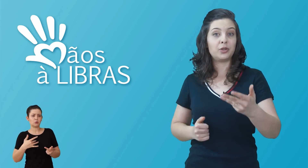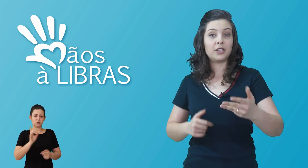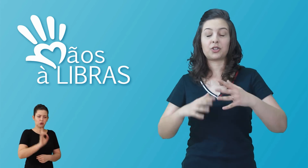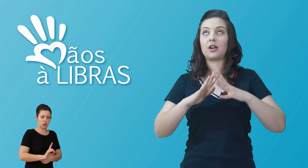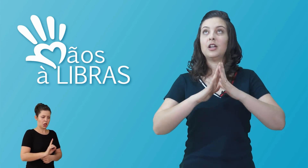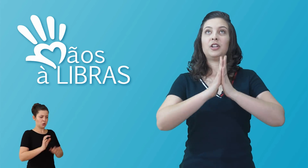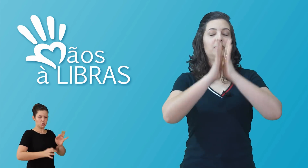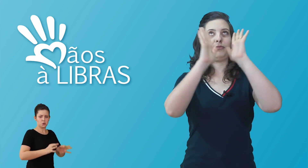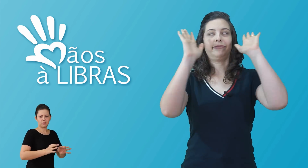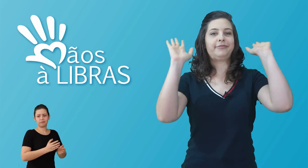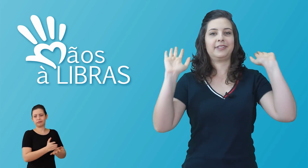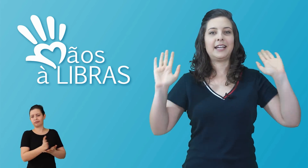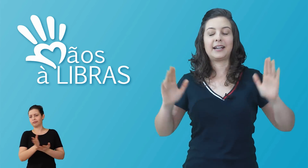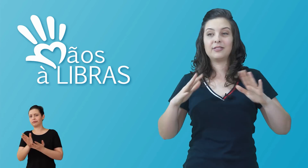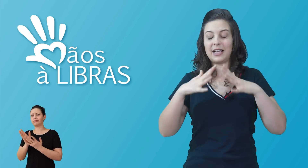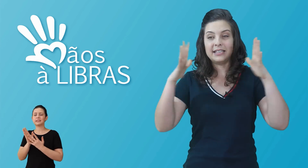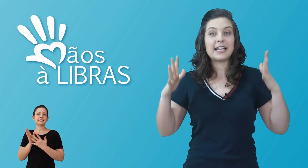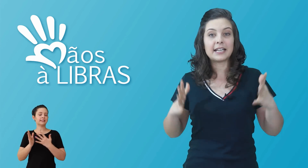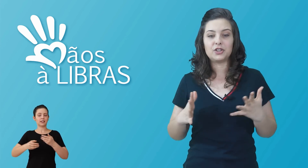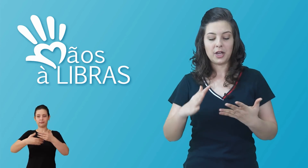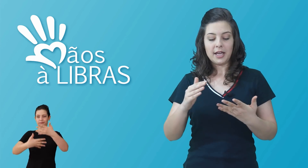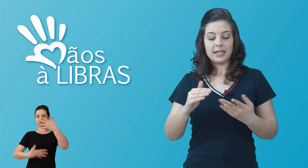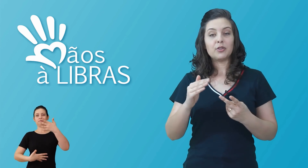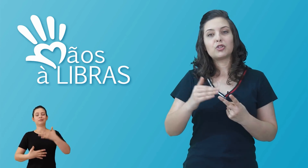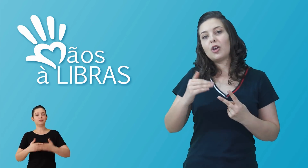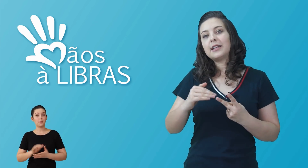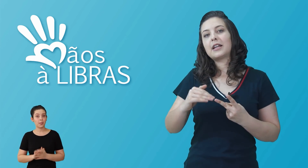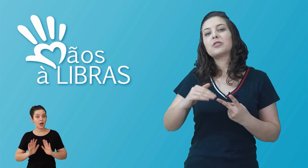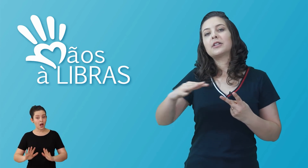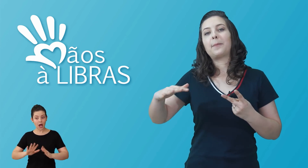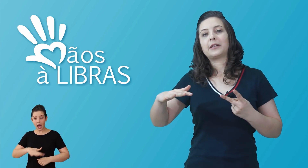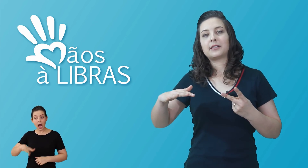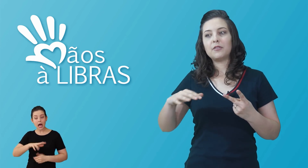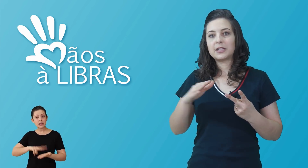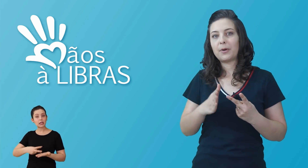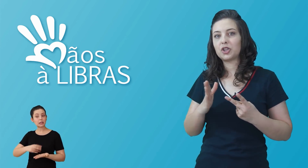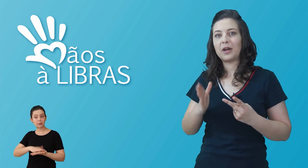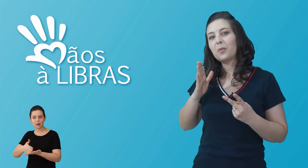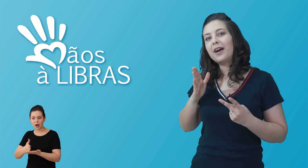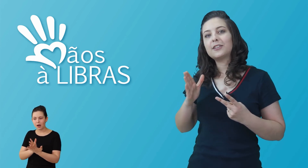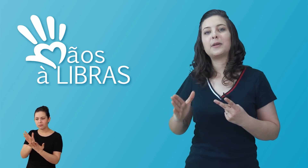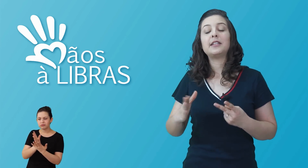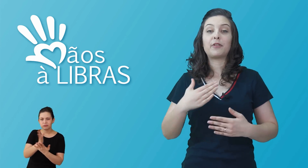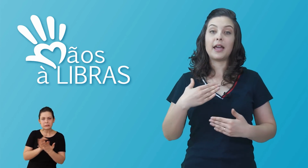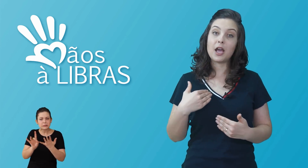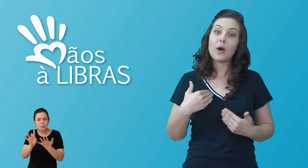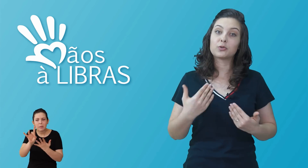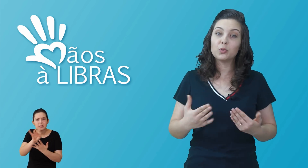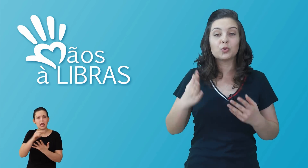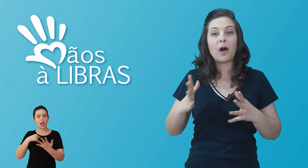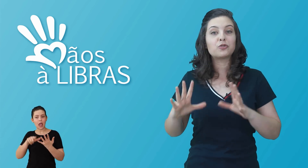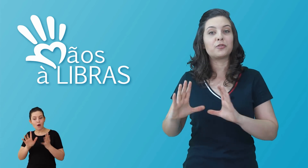direito, jurídica. Gente, a lista é grande. Então, só na tradução e interpretação você pode atuar numa área específica.